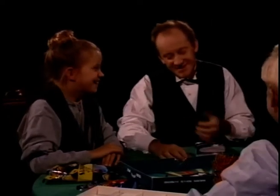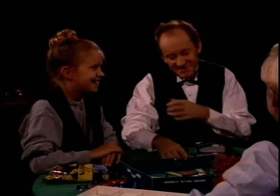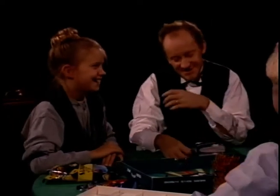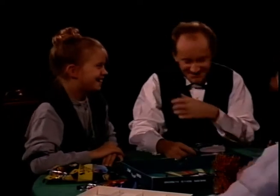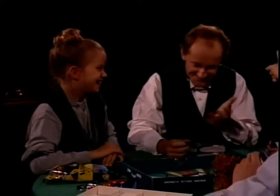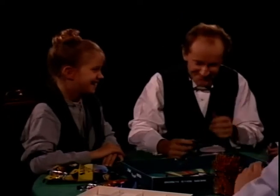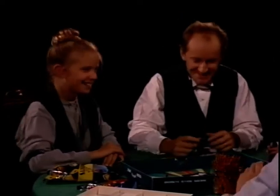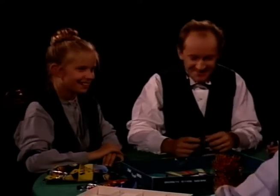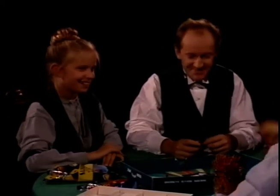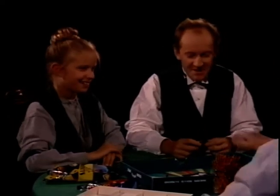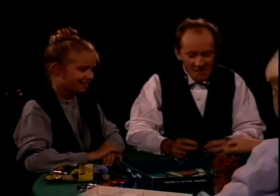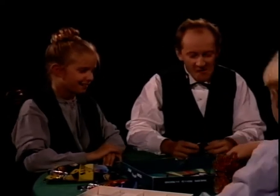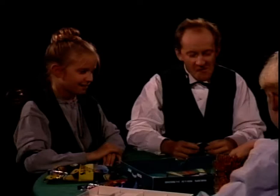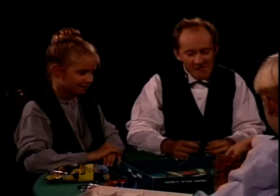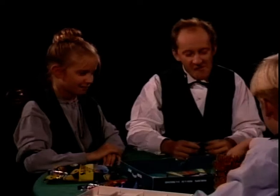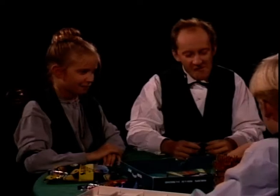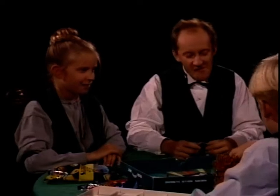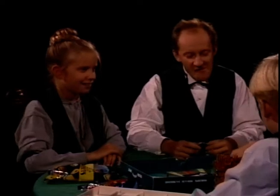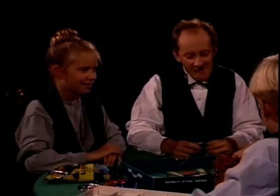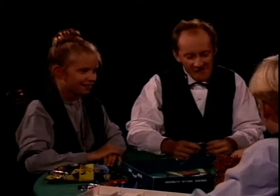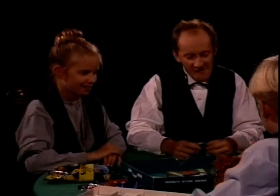Bil. Ja. Där var jag först. Det är 3 steg. Mm. 1, 2, 3.